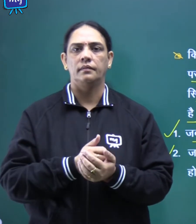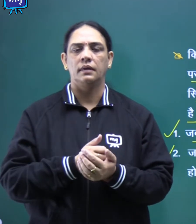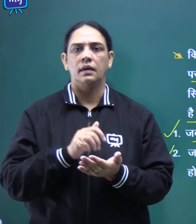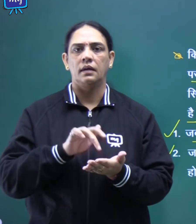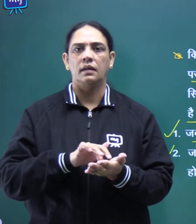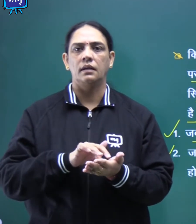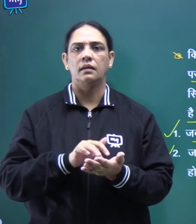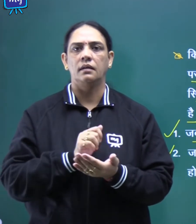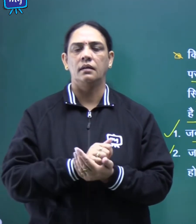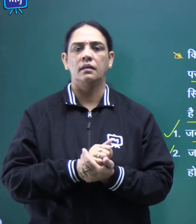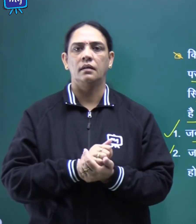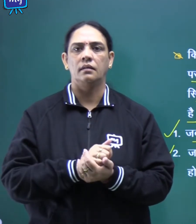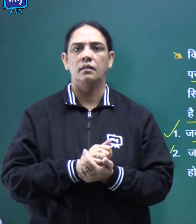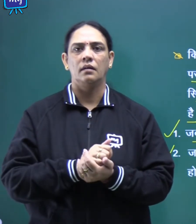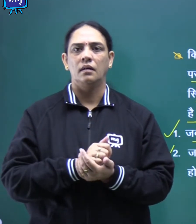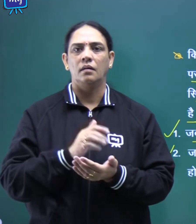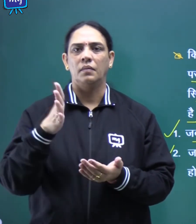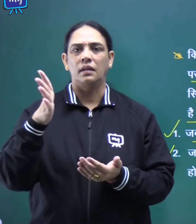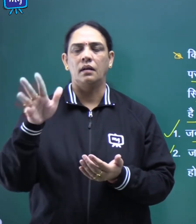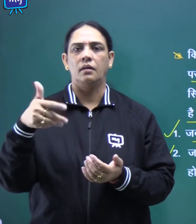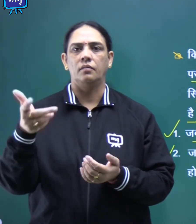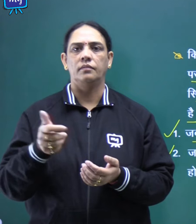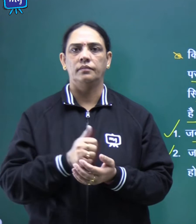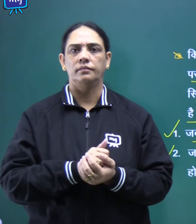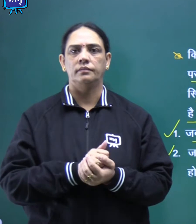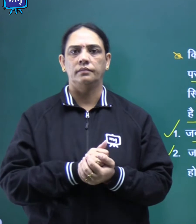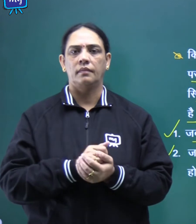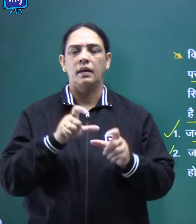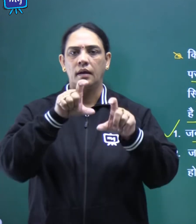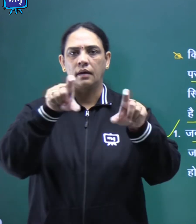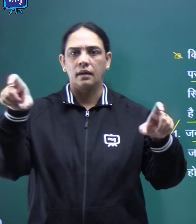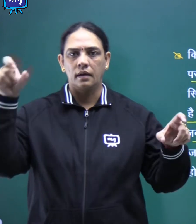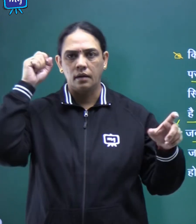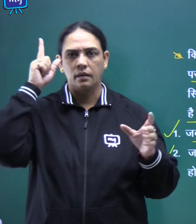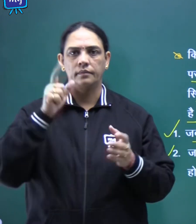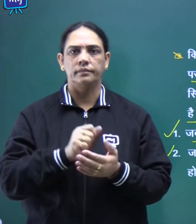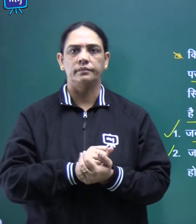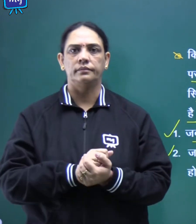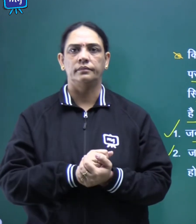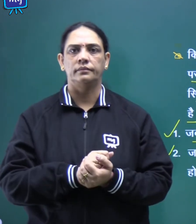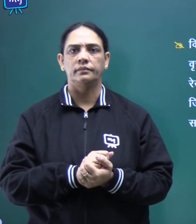केंद्र अज्ञात हो। समझ आ गया?